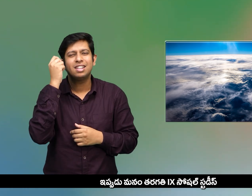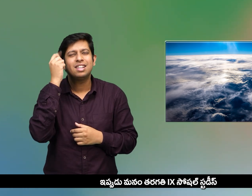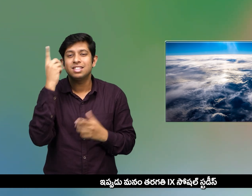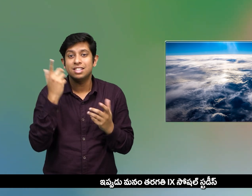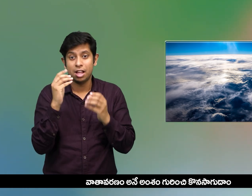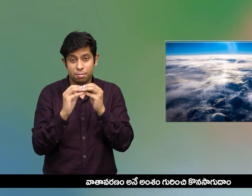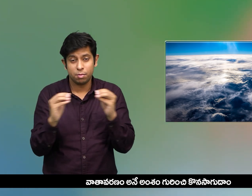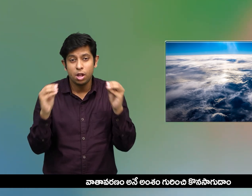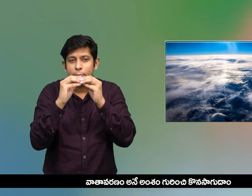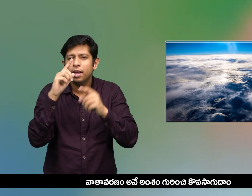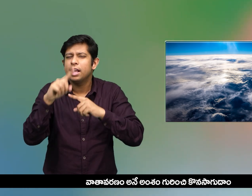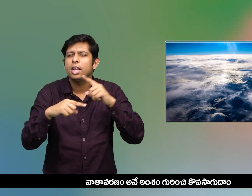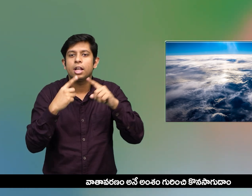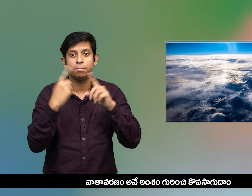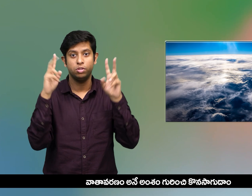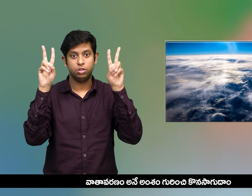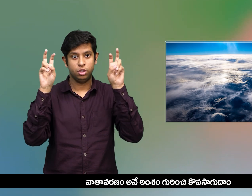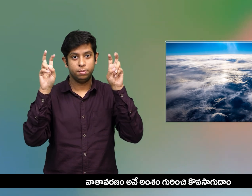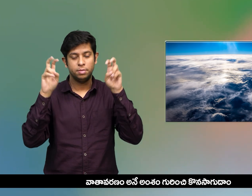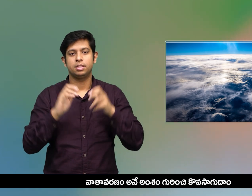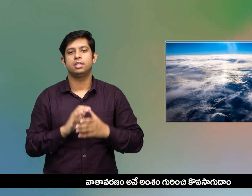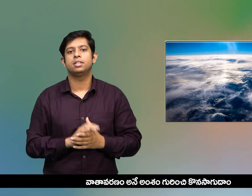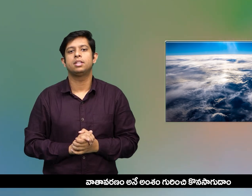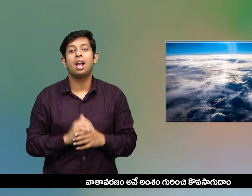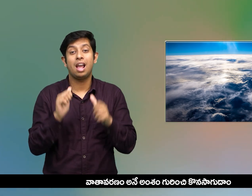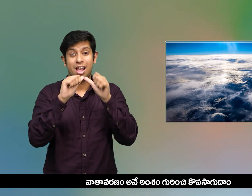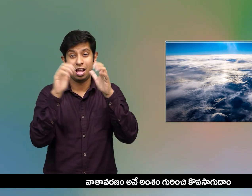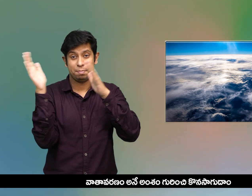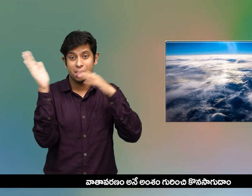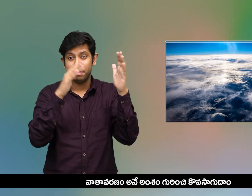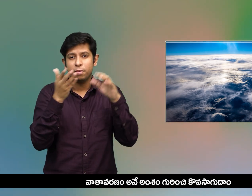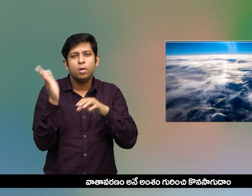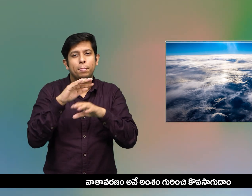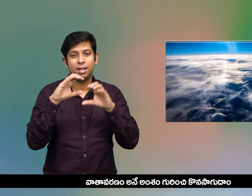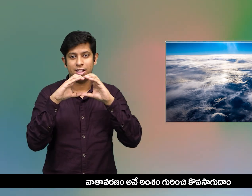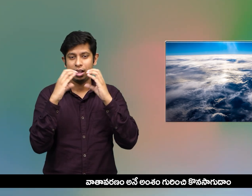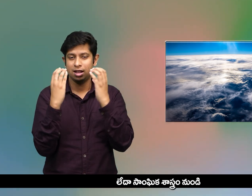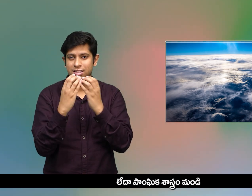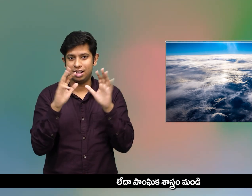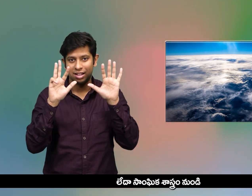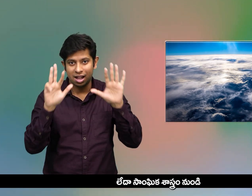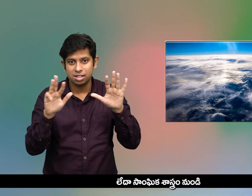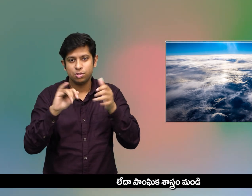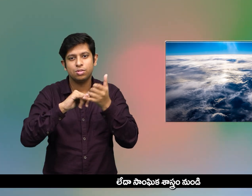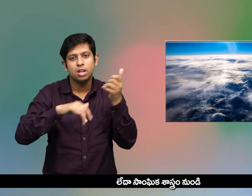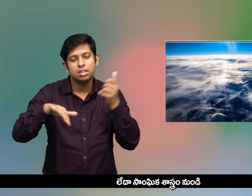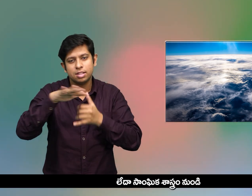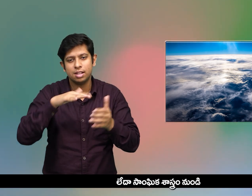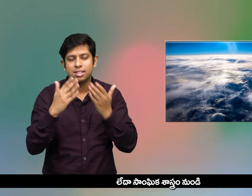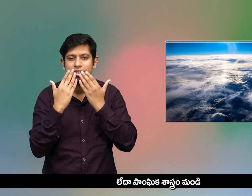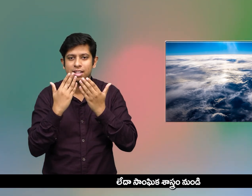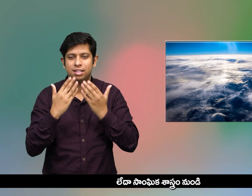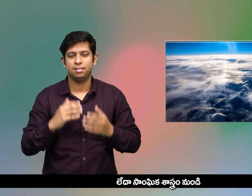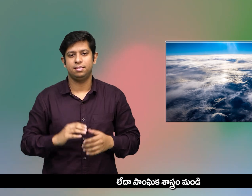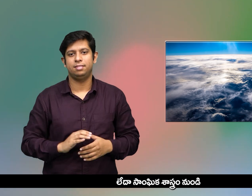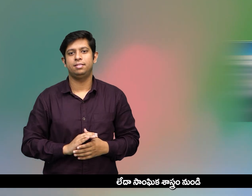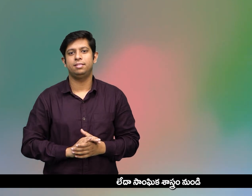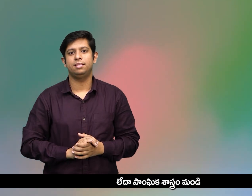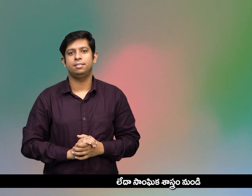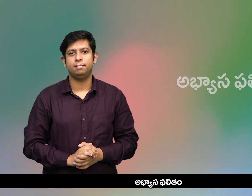స్టడీస్ వాతావరణం అనే అంశం గురించి కొనసాగుదాం. లేదా సాంఘిక శాస్త్రం నుండి నెక్స్ట్